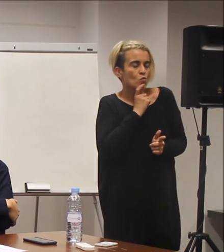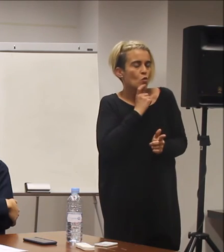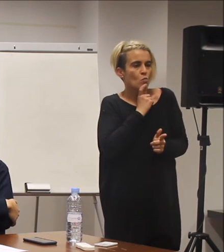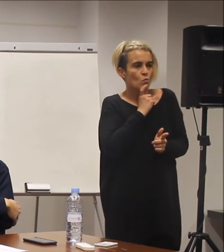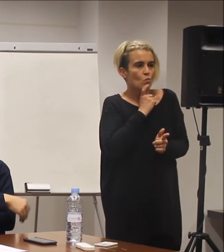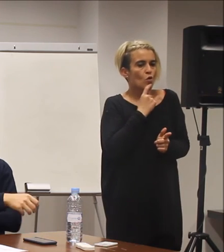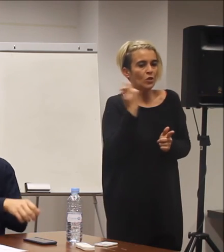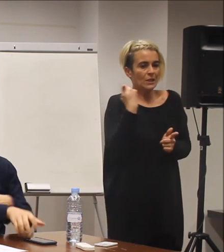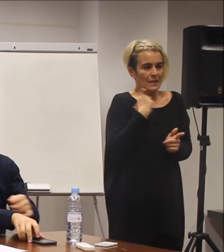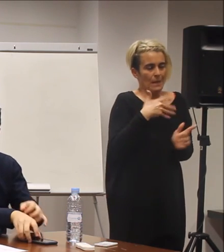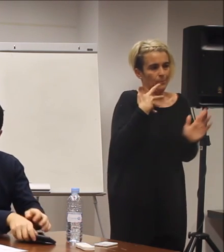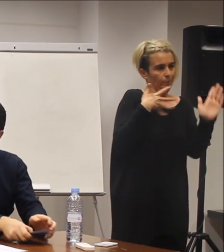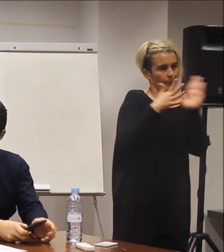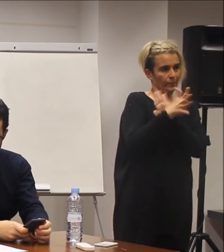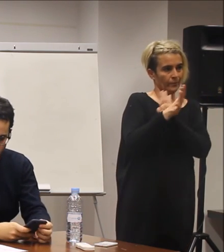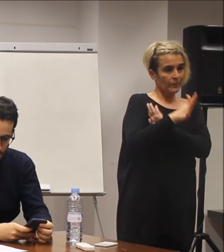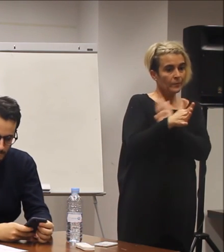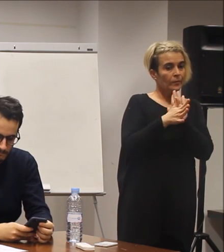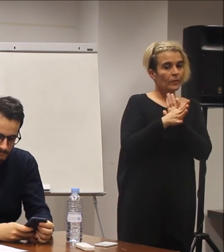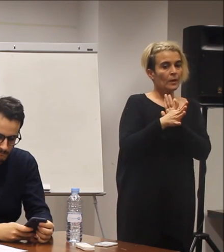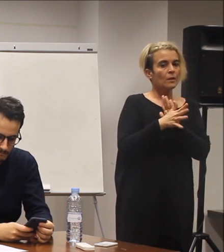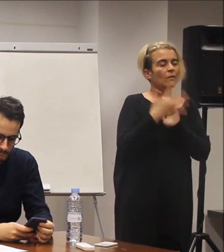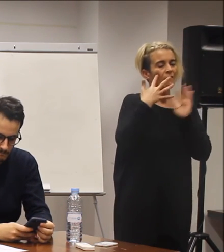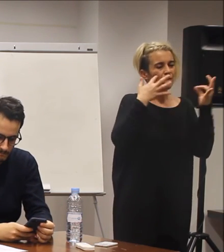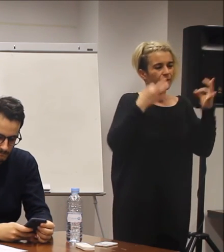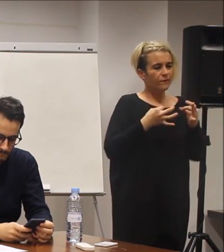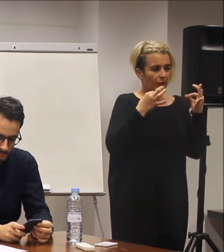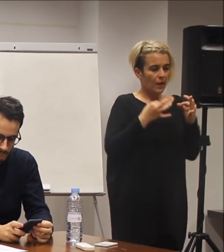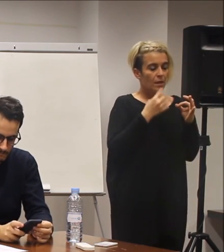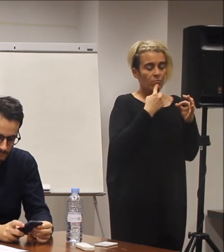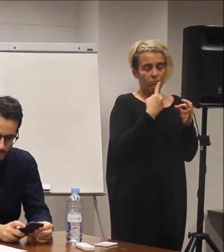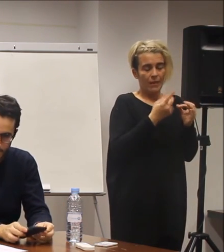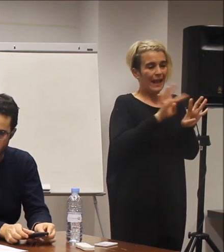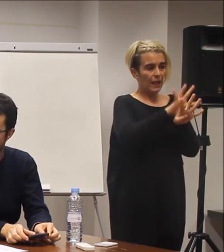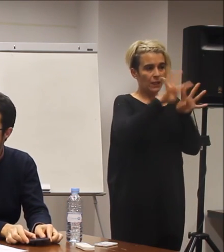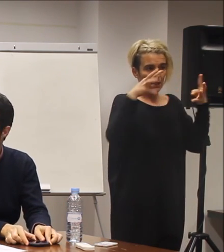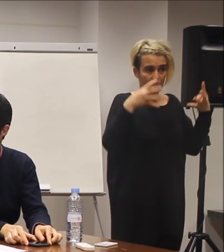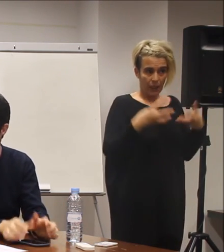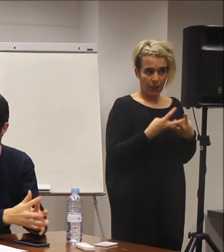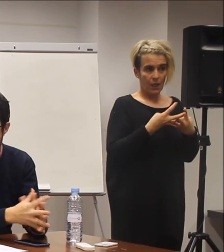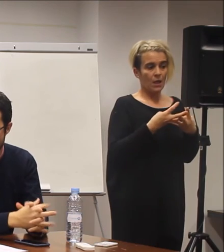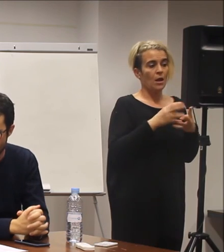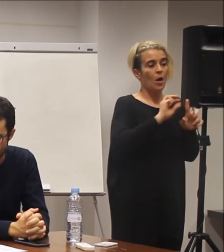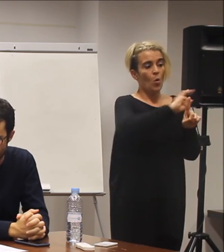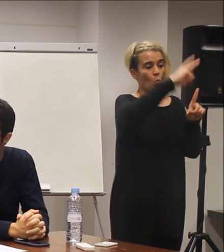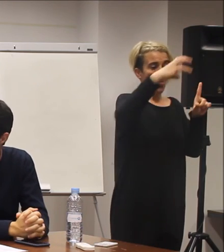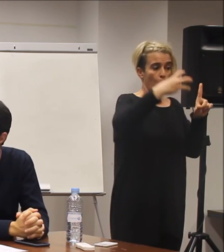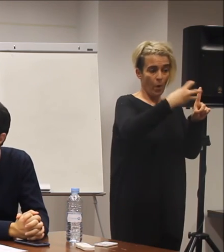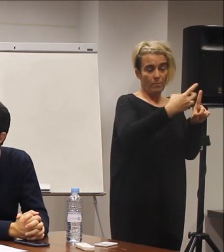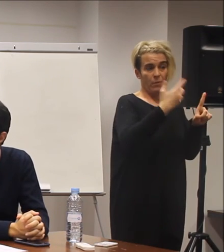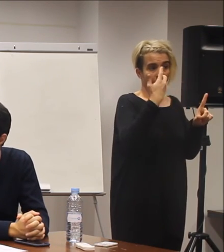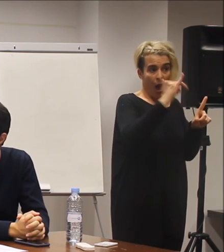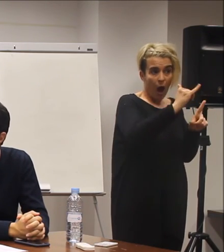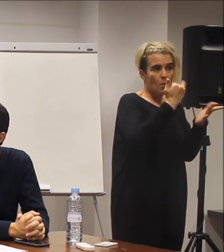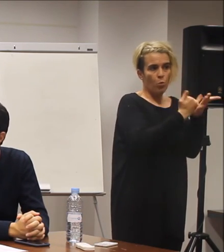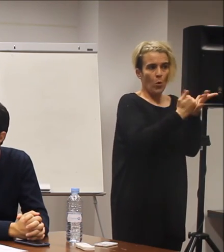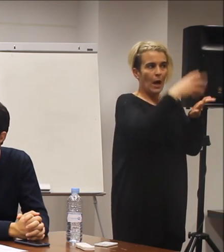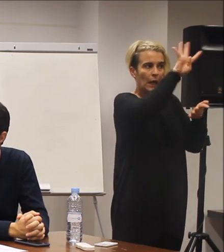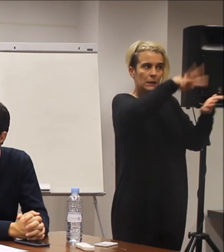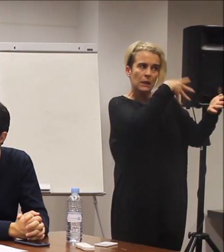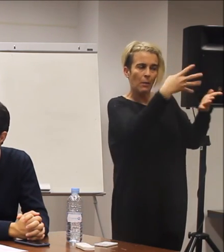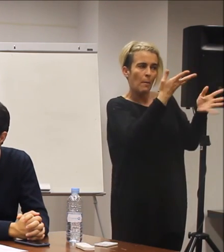comentado. Es decir, es verdad que en internet hay varias páginas que ofrecen tablas para poder llevar una